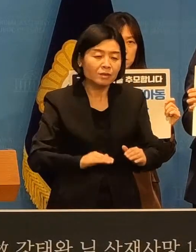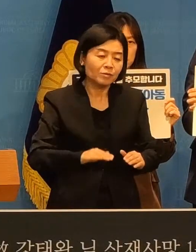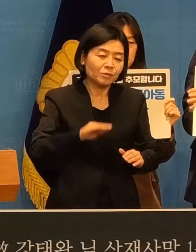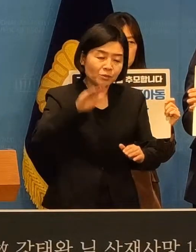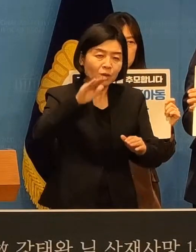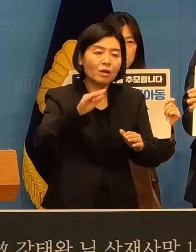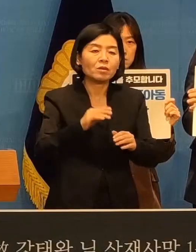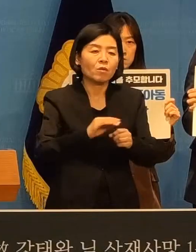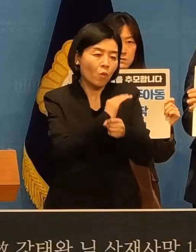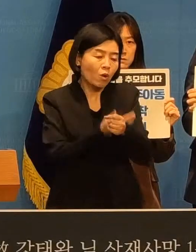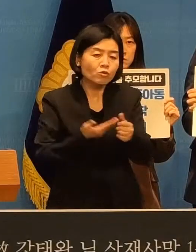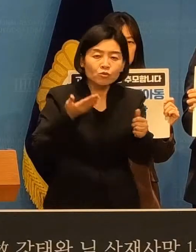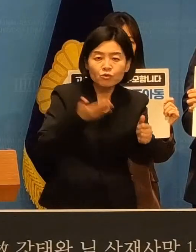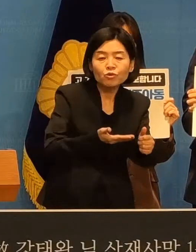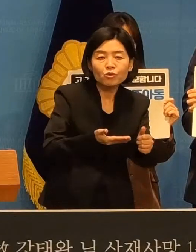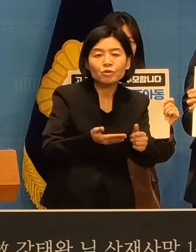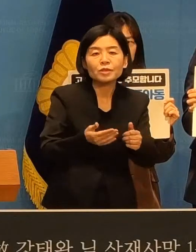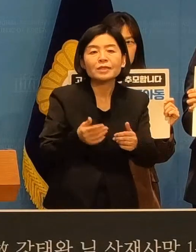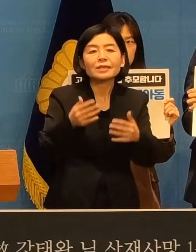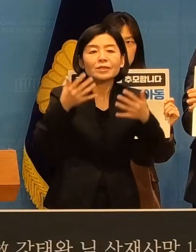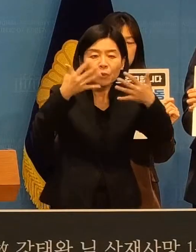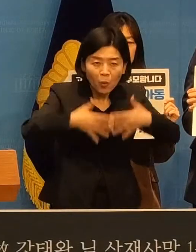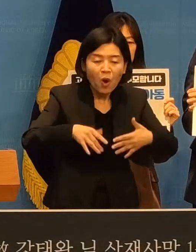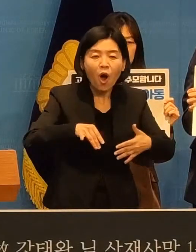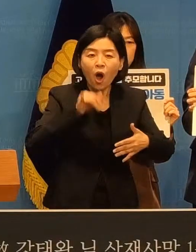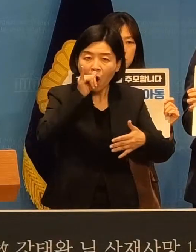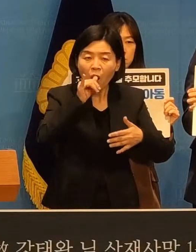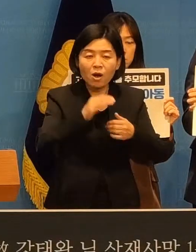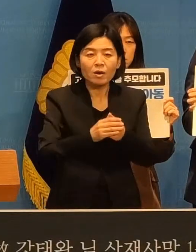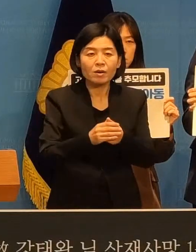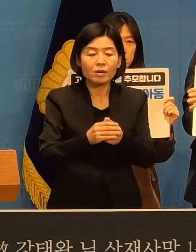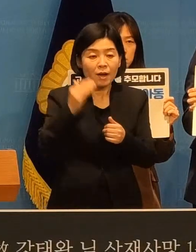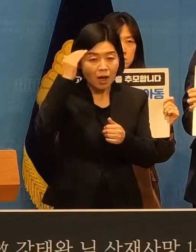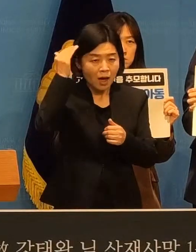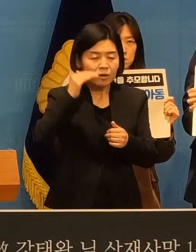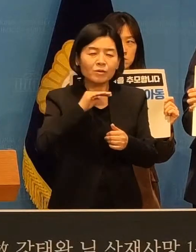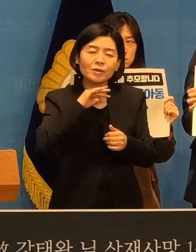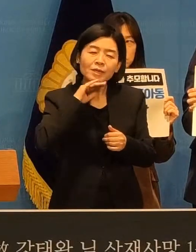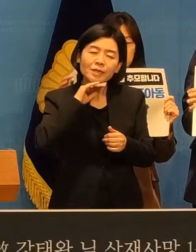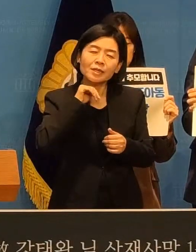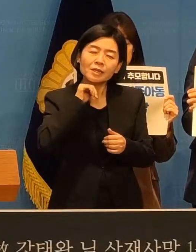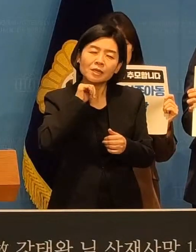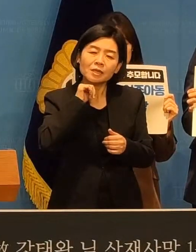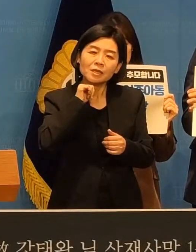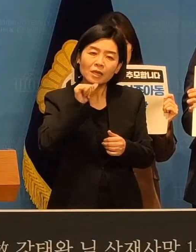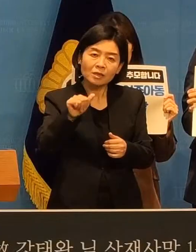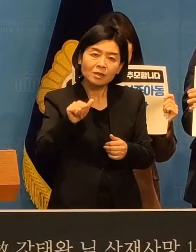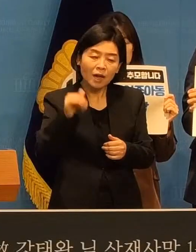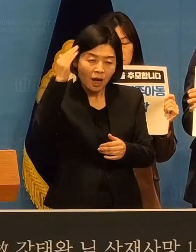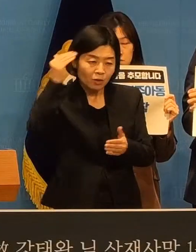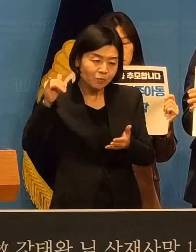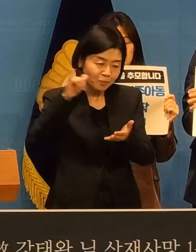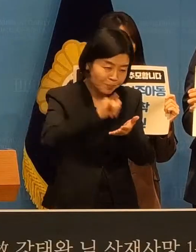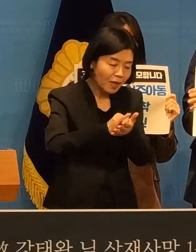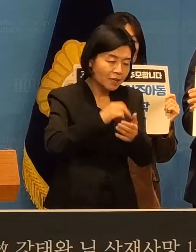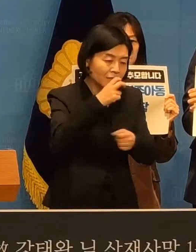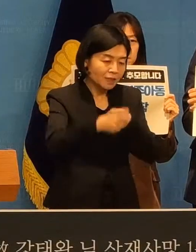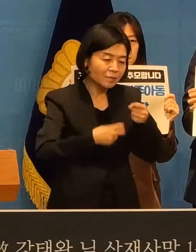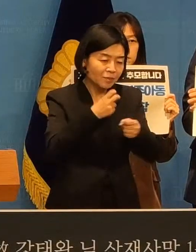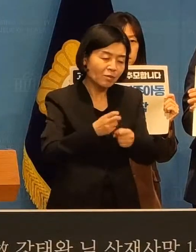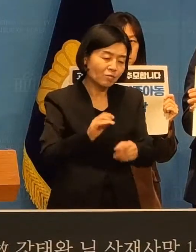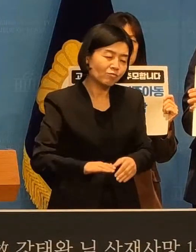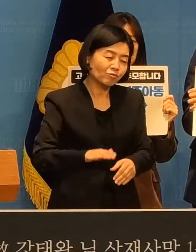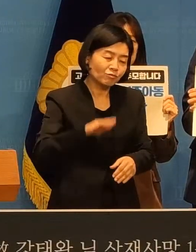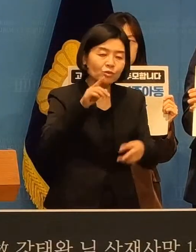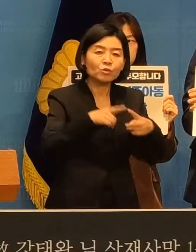방안이었습니다. 해당 조치에 따라 한국에 만 5살에 입국해 국내에서 20년이 넘게 살면서 초, 중,